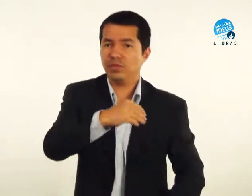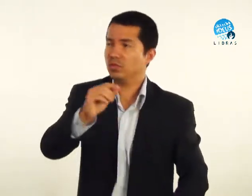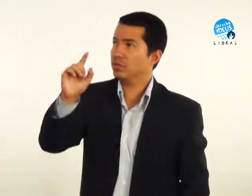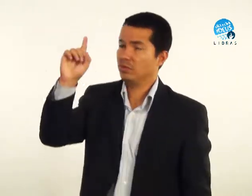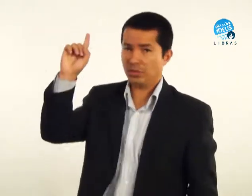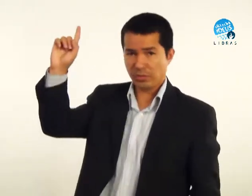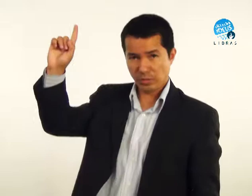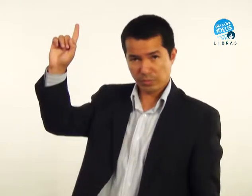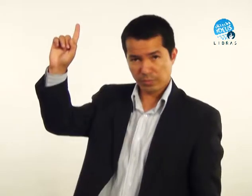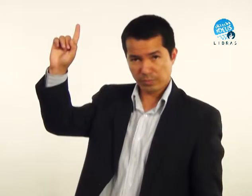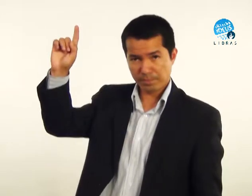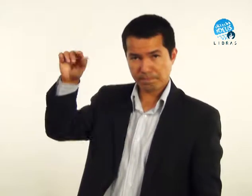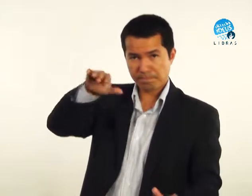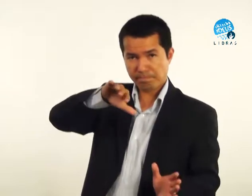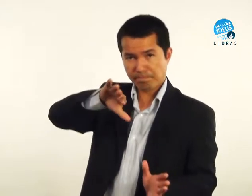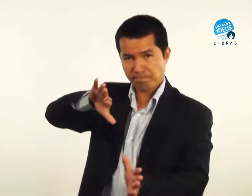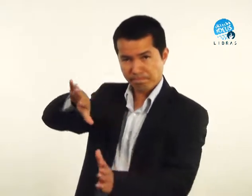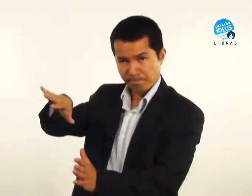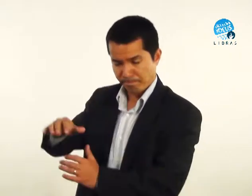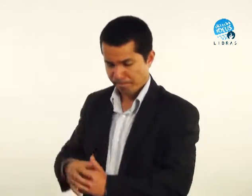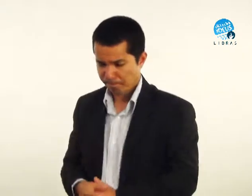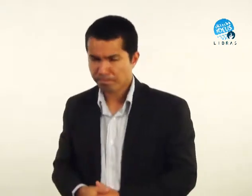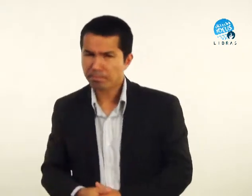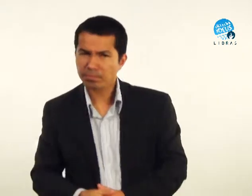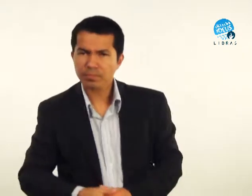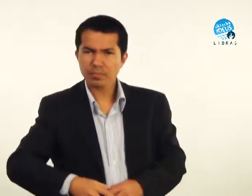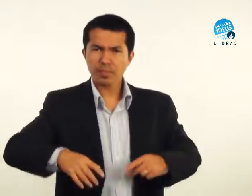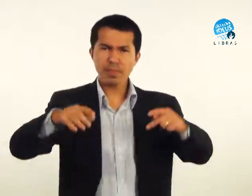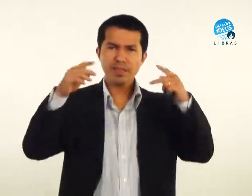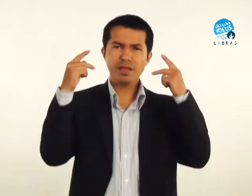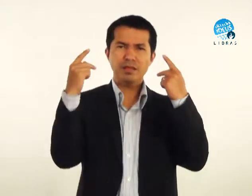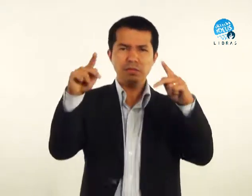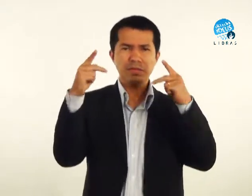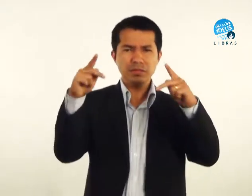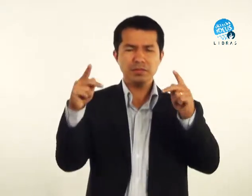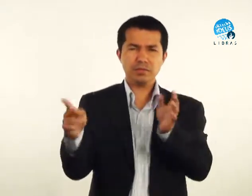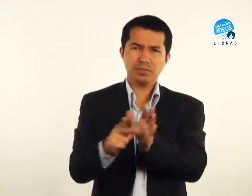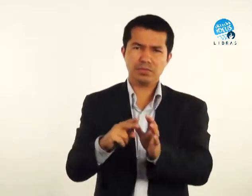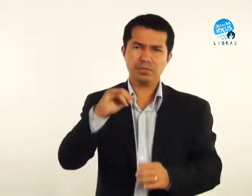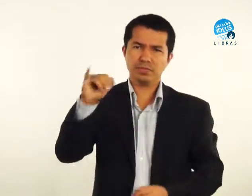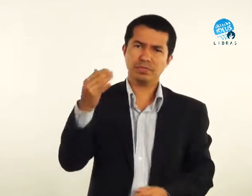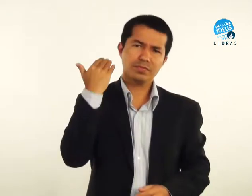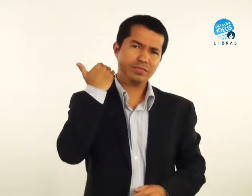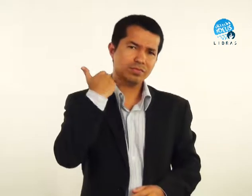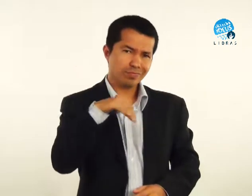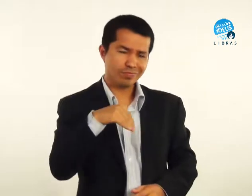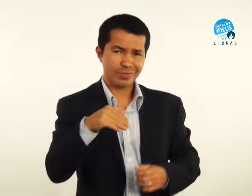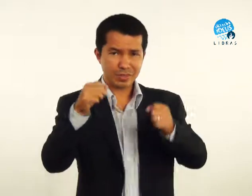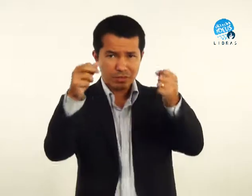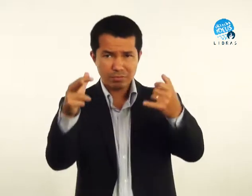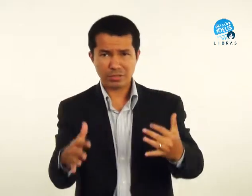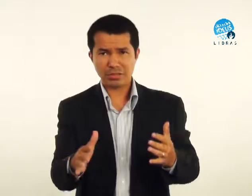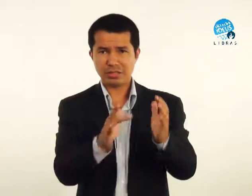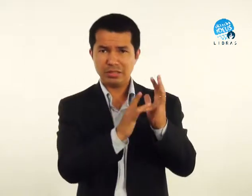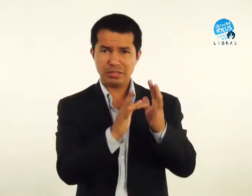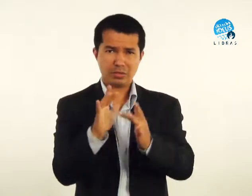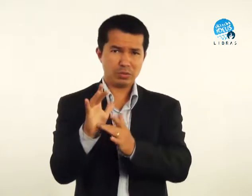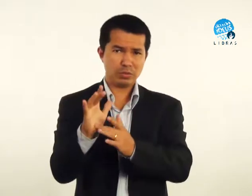o Filho de Deus. Qual era a pregação de João Batista a respeito de Jesus? E o primeiro aspecto